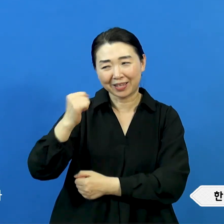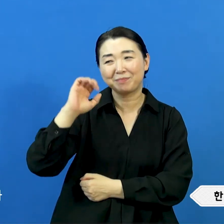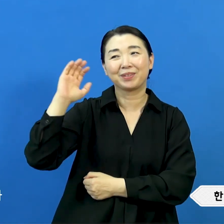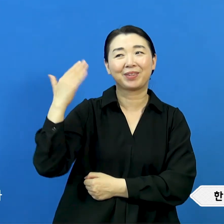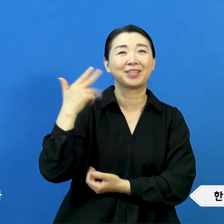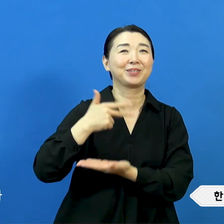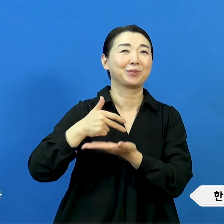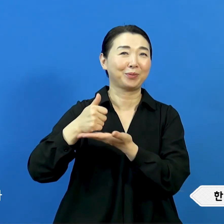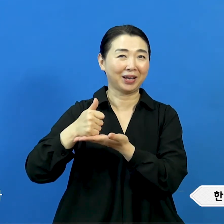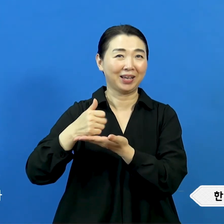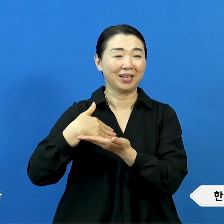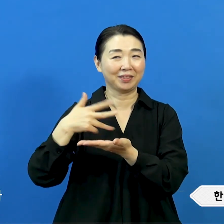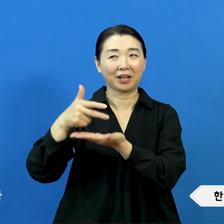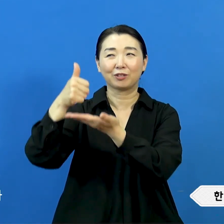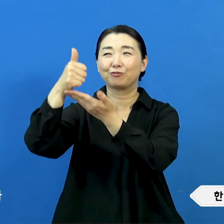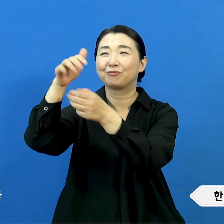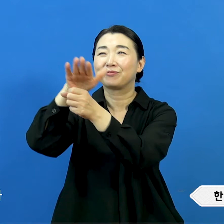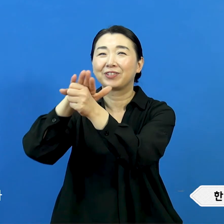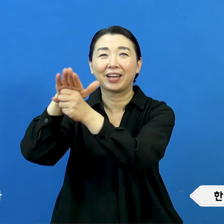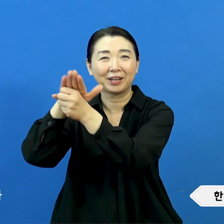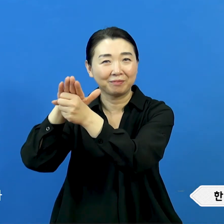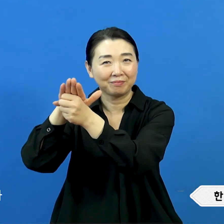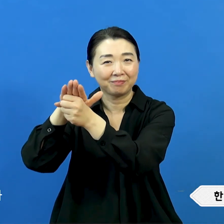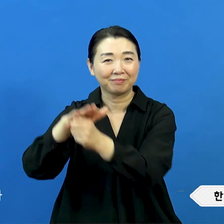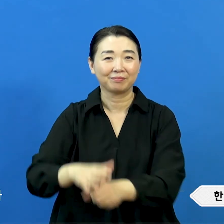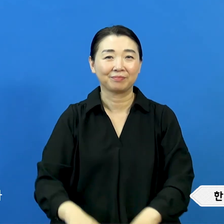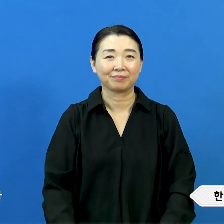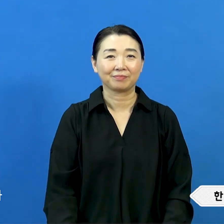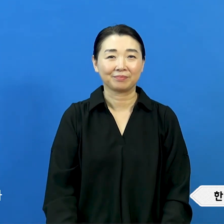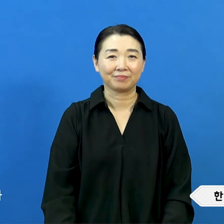되신 여호와여 내가 주를 사랑하나이다.